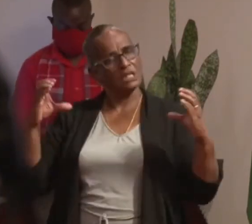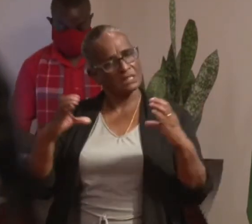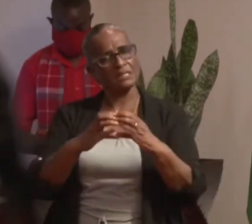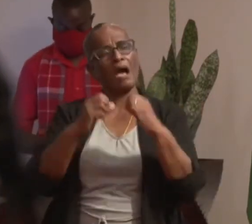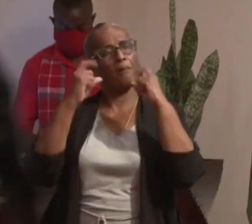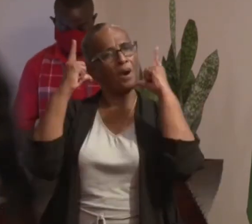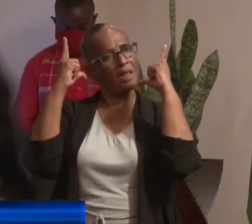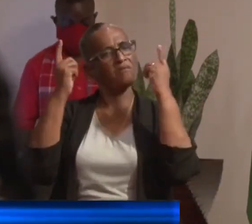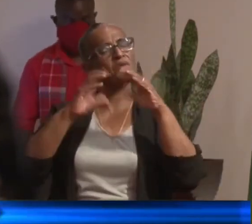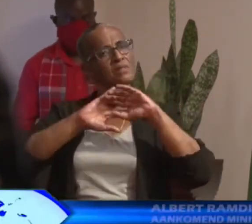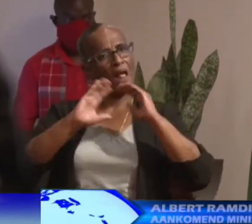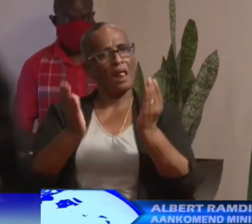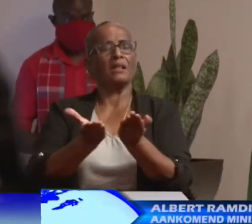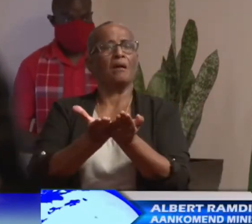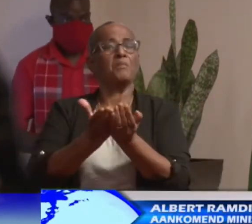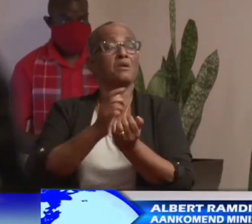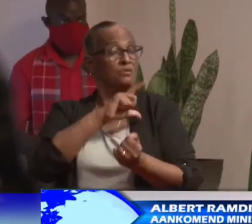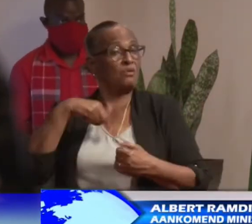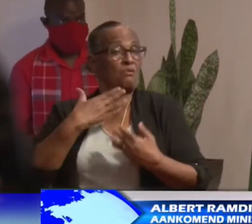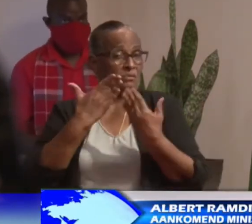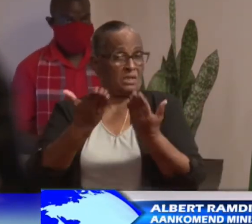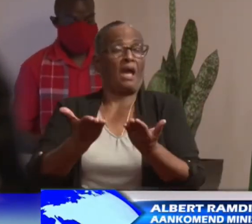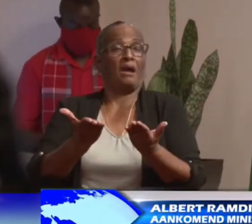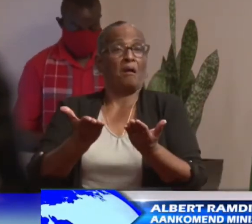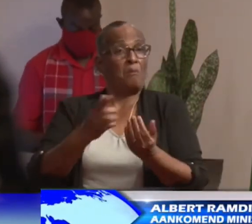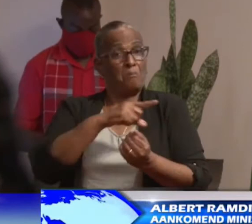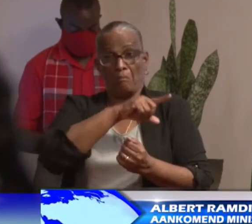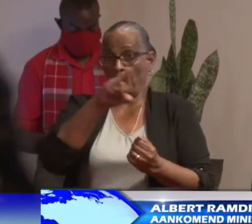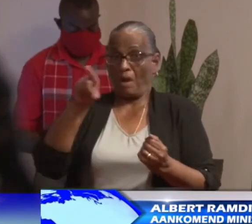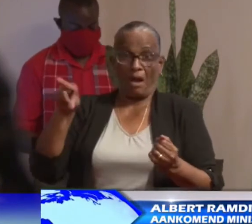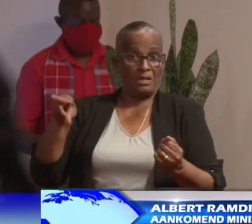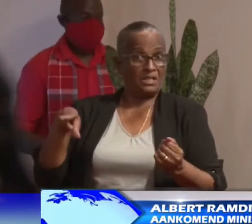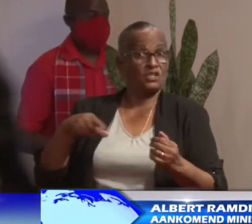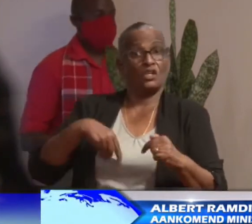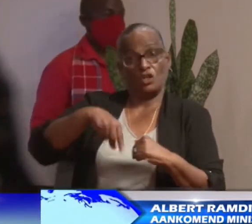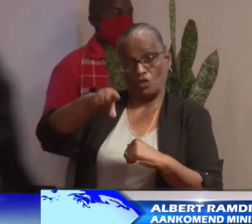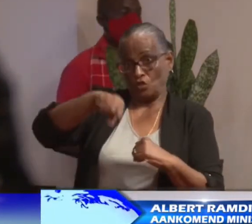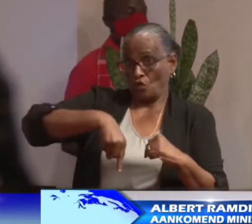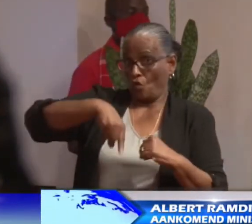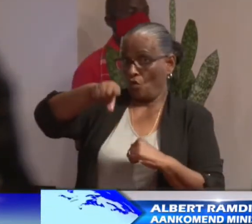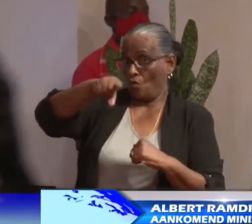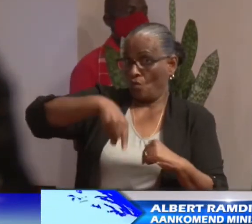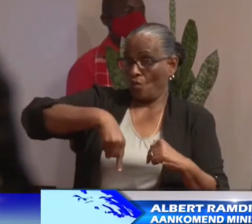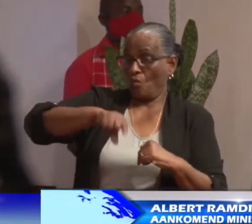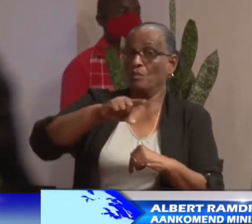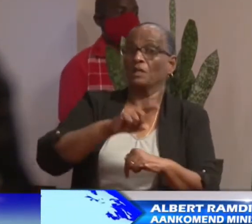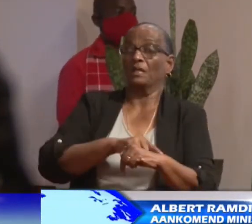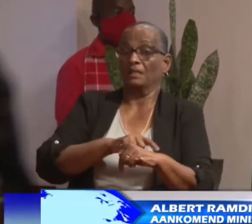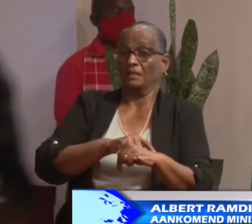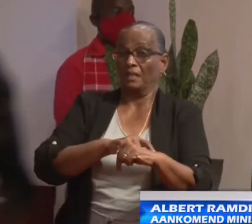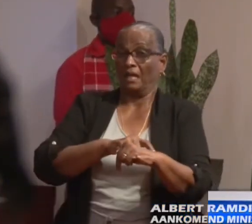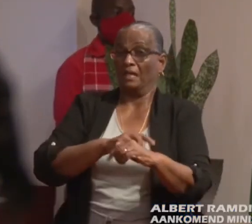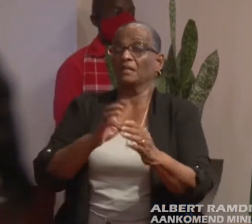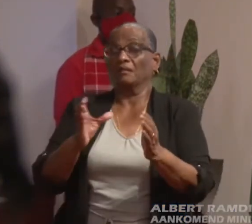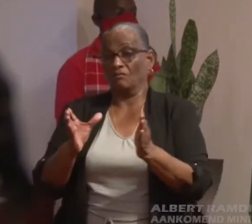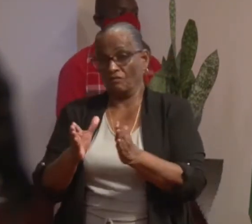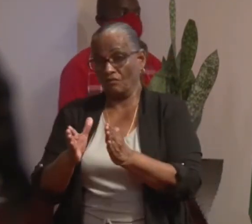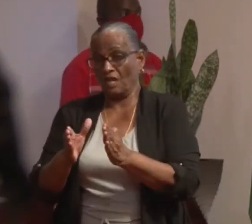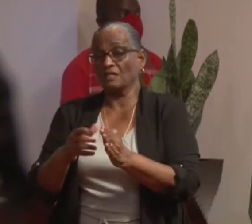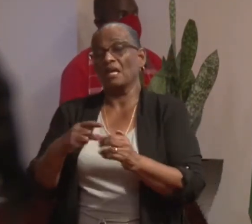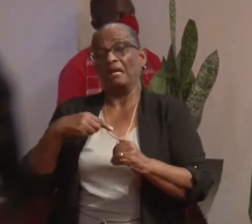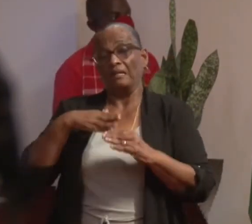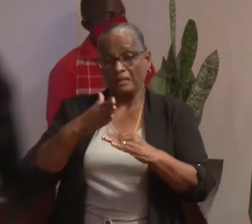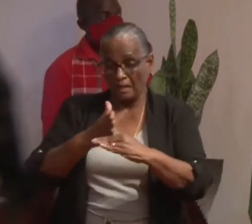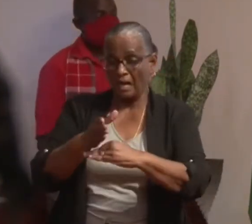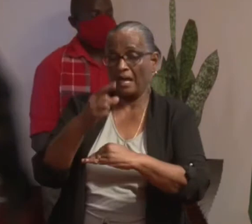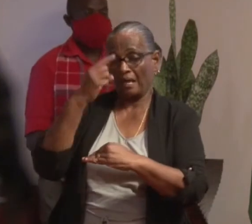algemeen. Dat is wat ik ervan kan zeggen op dit moment, maar gaat u ervan uit dat in de komende fase zowel en in lijn met de gedachte